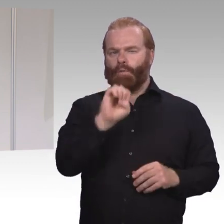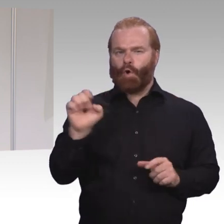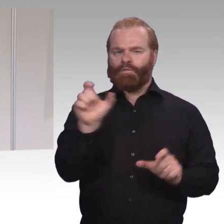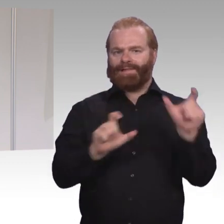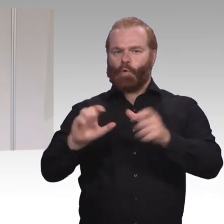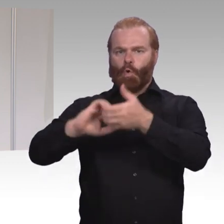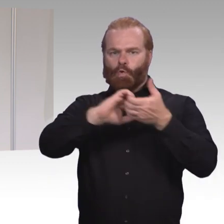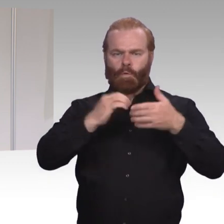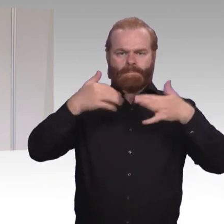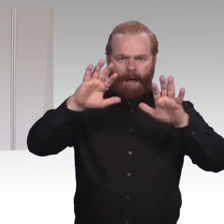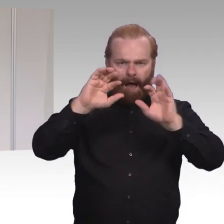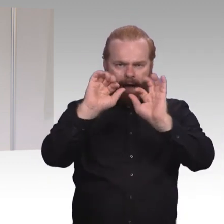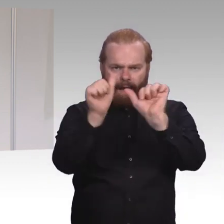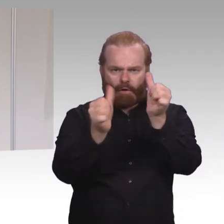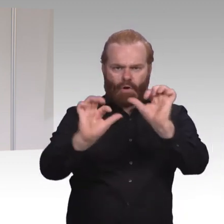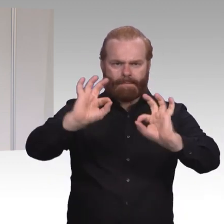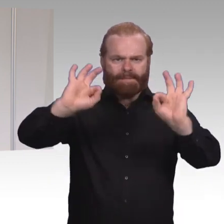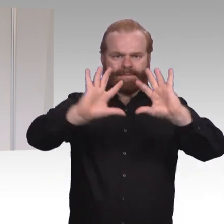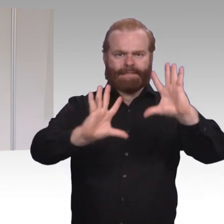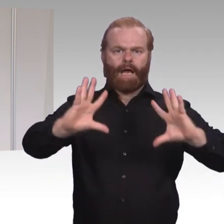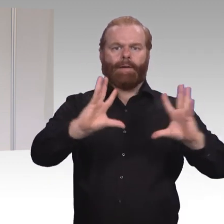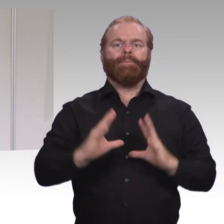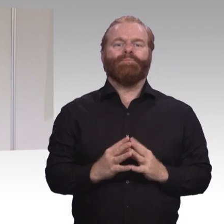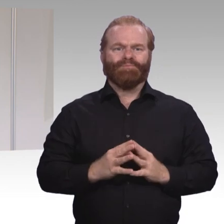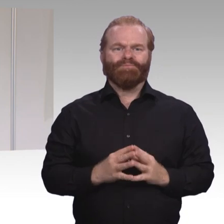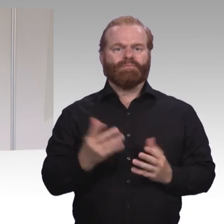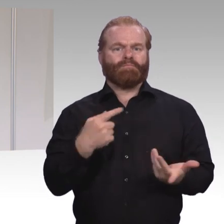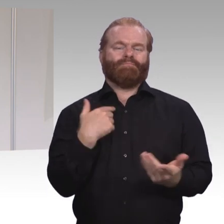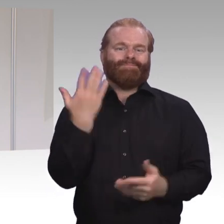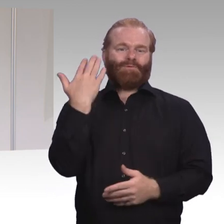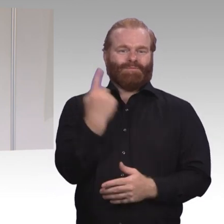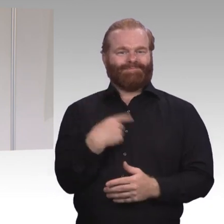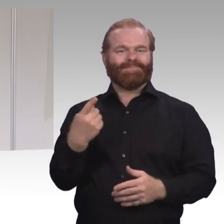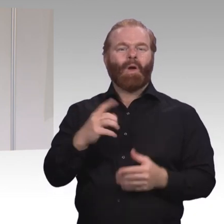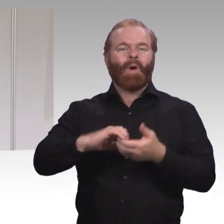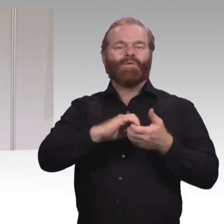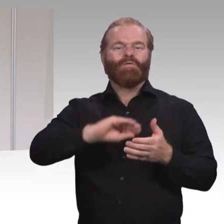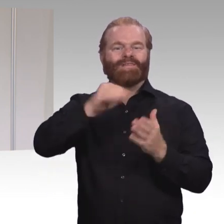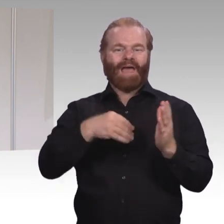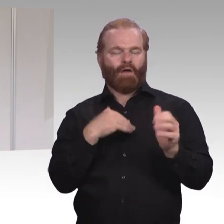im transatlantischen Bündnis, ist und bleibt fest verankert in der NATO.